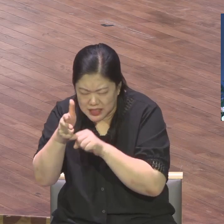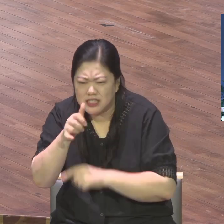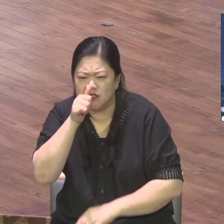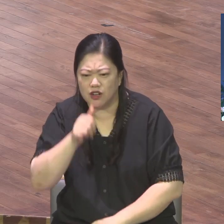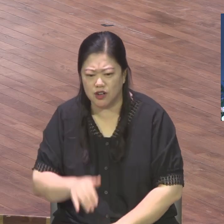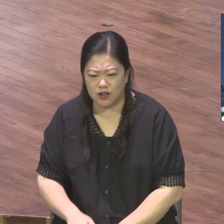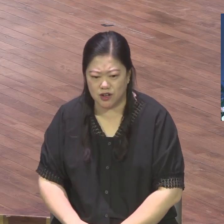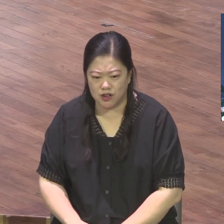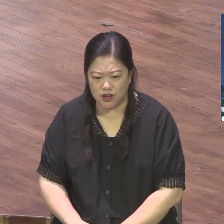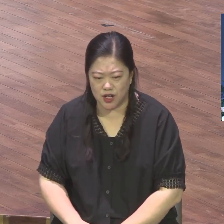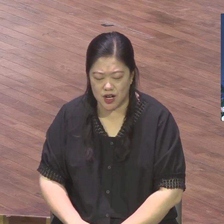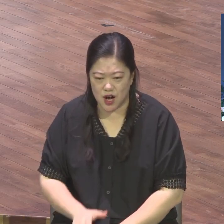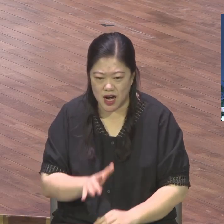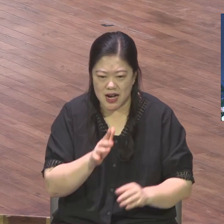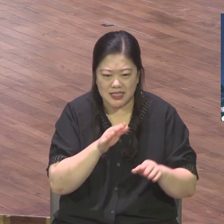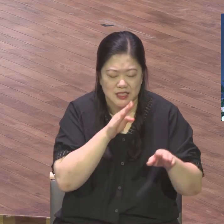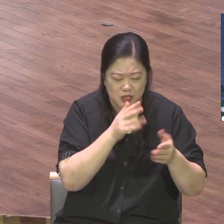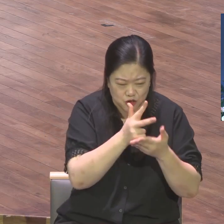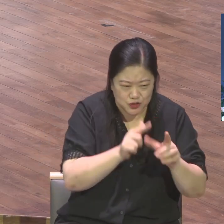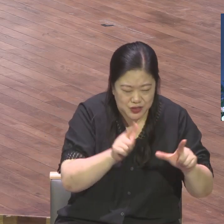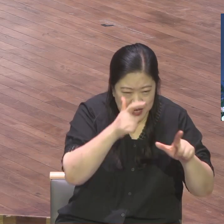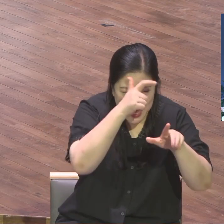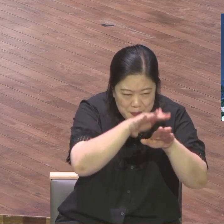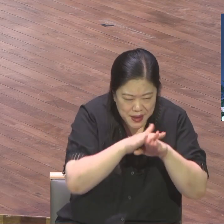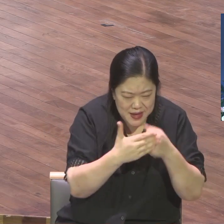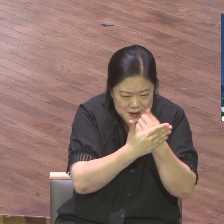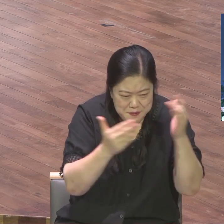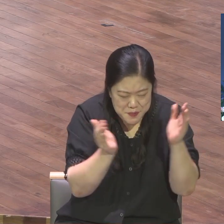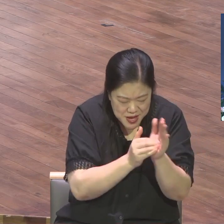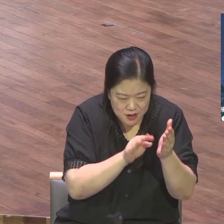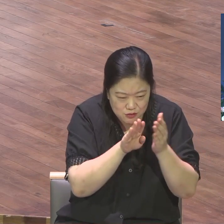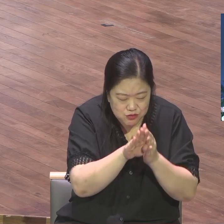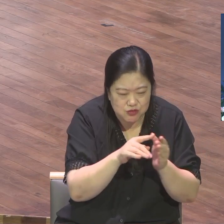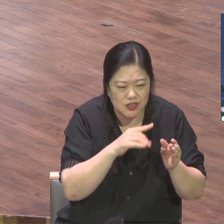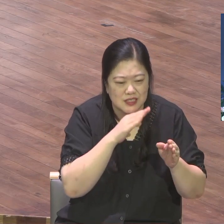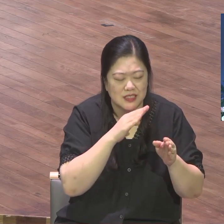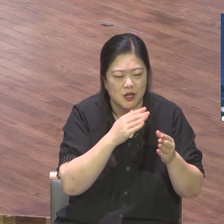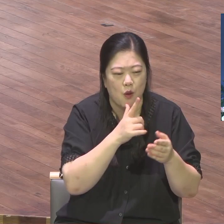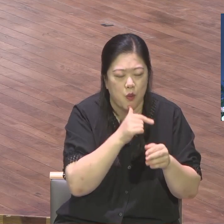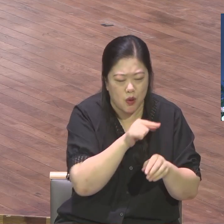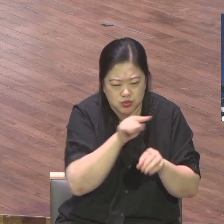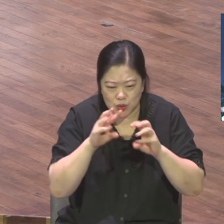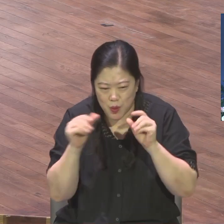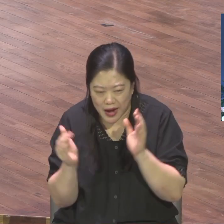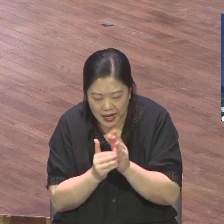귀한 물질 들여 자비량으로 그곳에가 땀 흘려 헌신한 거 내가 기억한다. 물 한